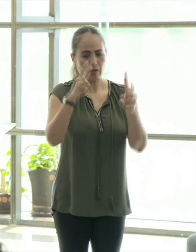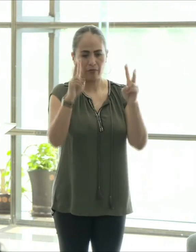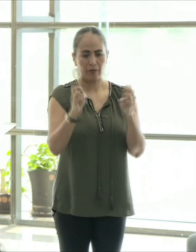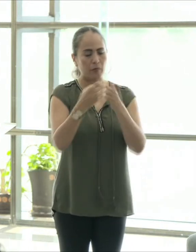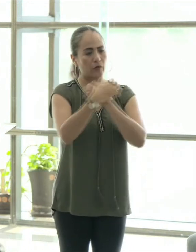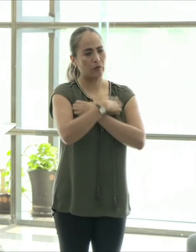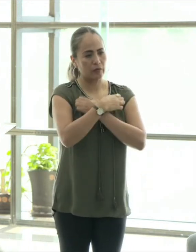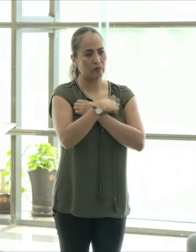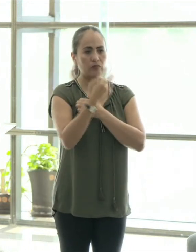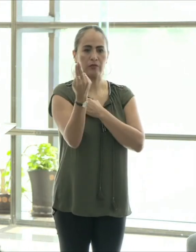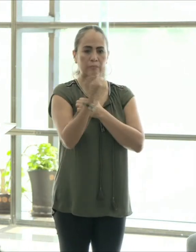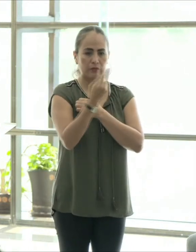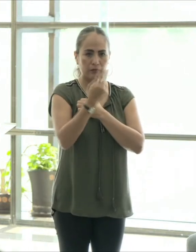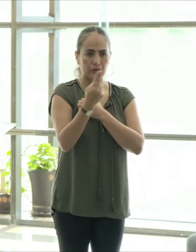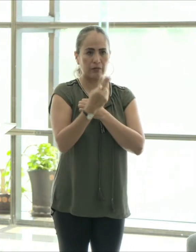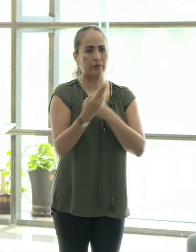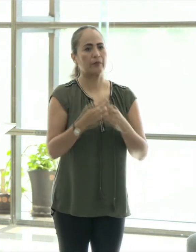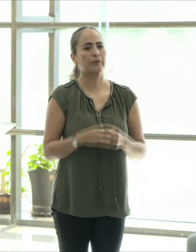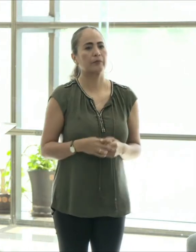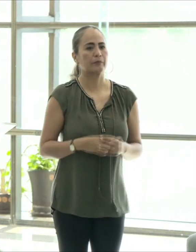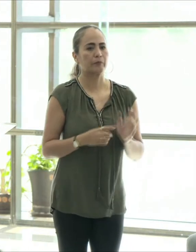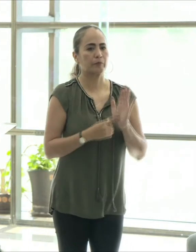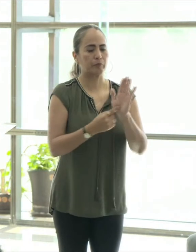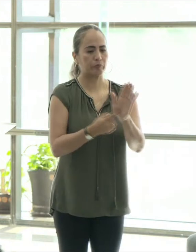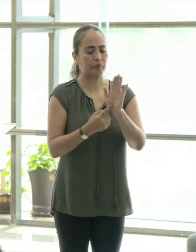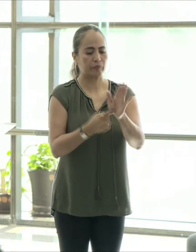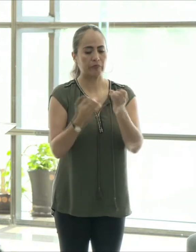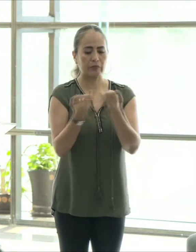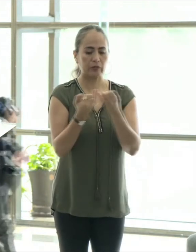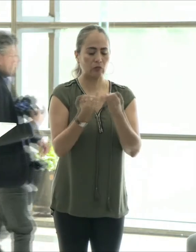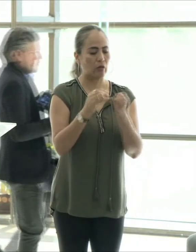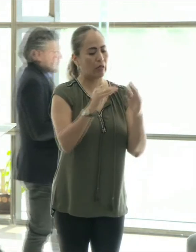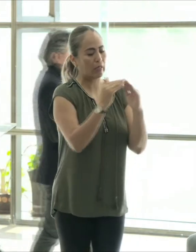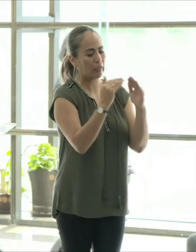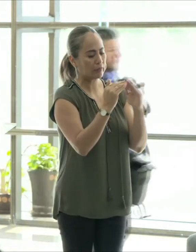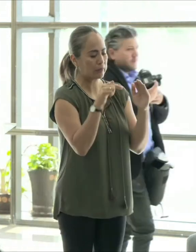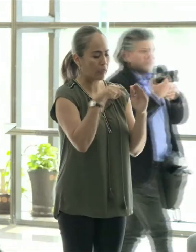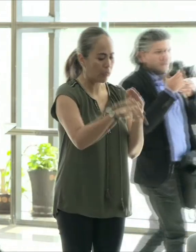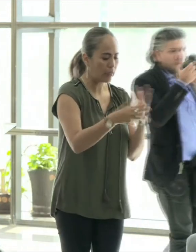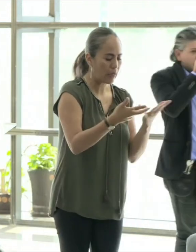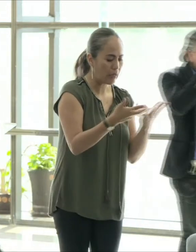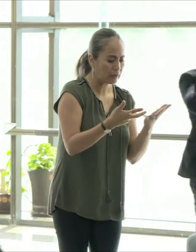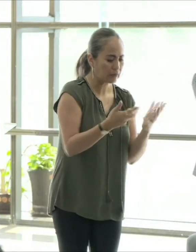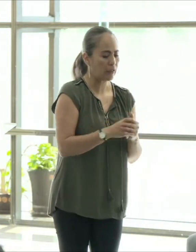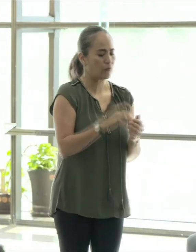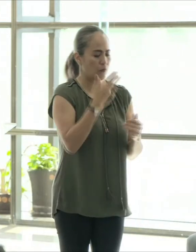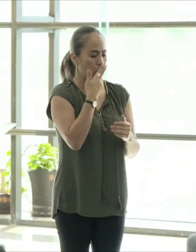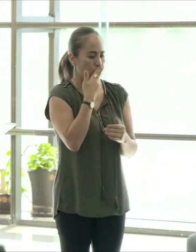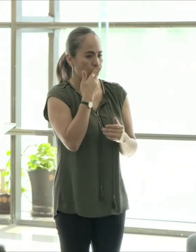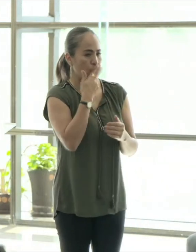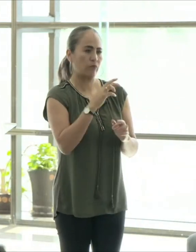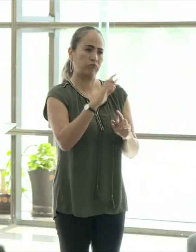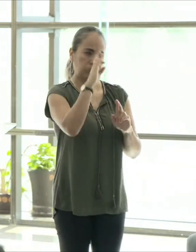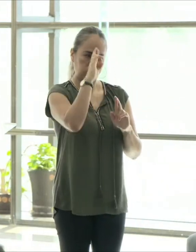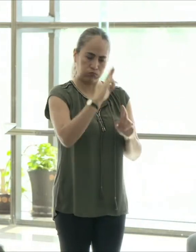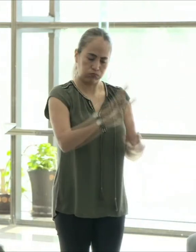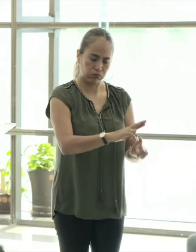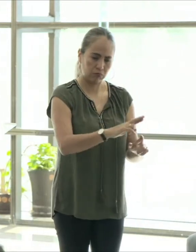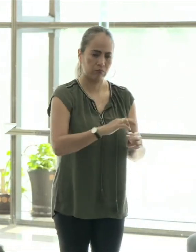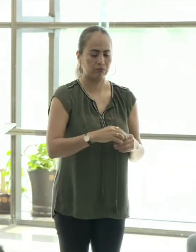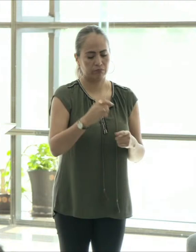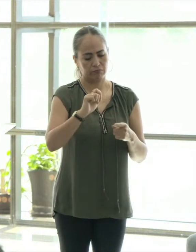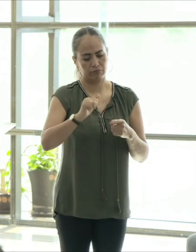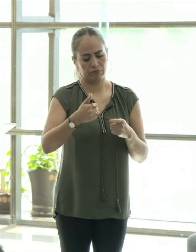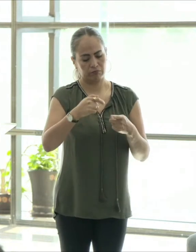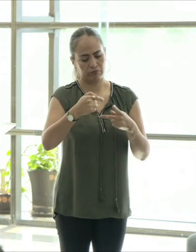que estimen e integren sobre todo el valor de los trabajos domésticos y cuidados en la economía nacional y esto Solo por mencionar